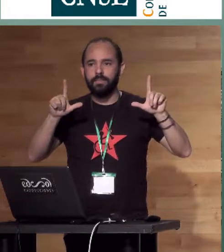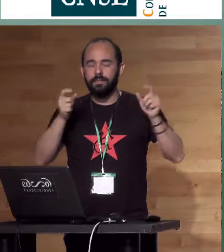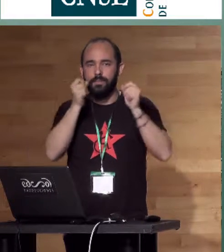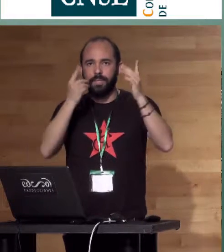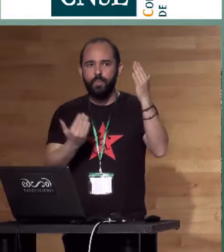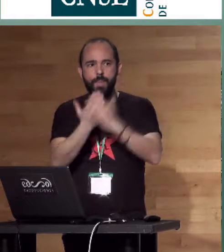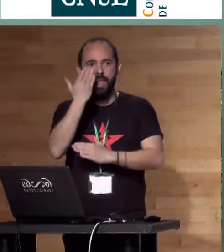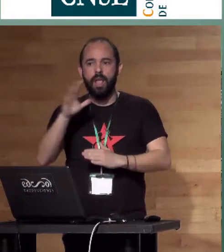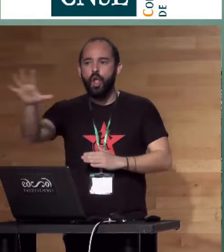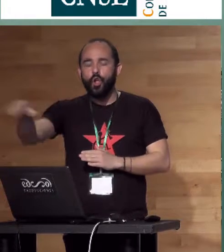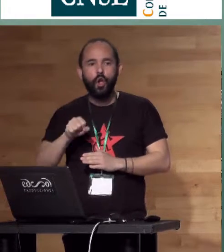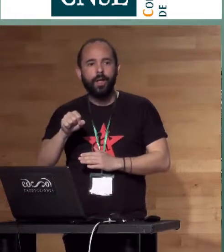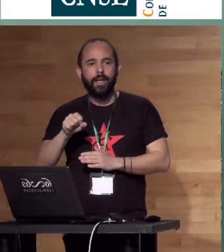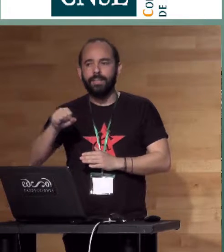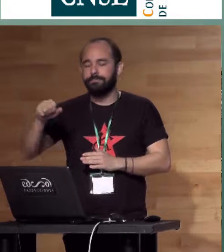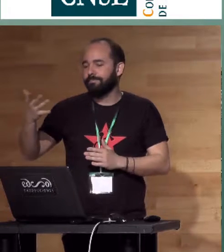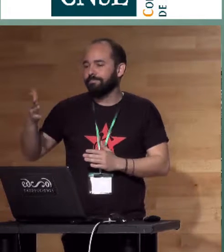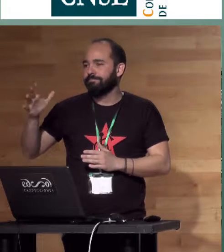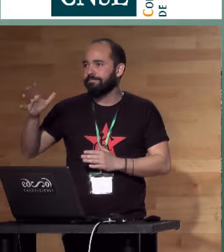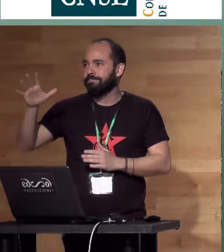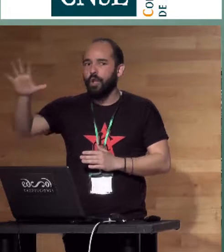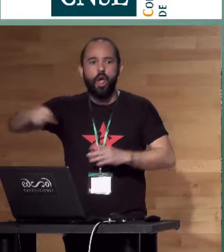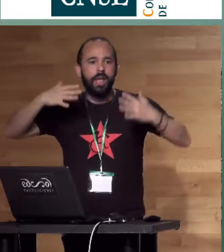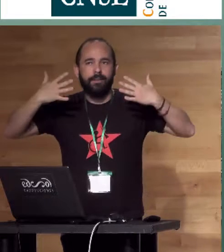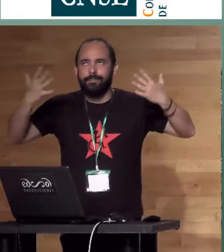el protagonista se despierta por la mañana y coge,